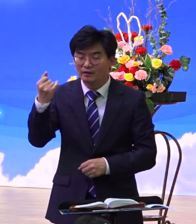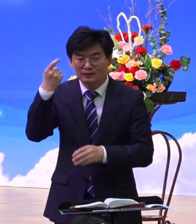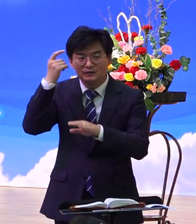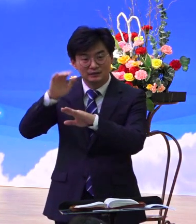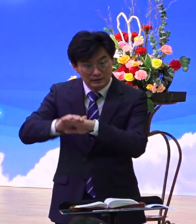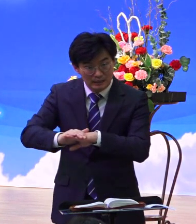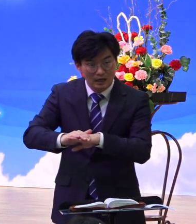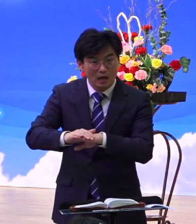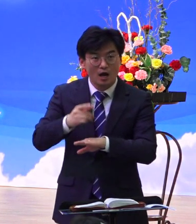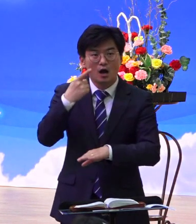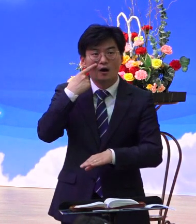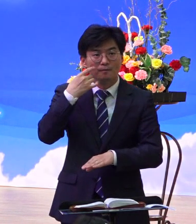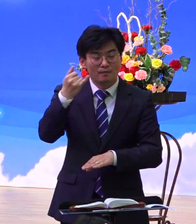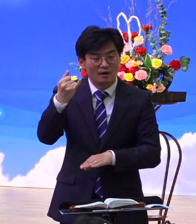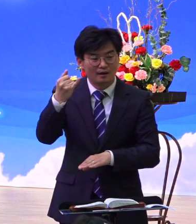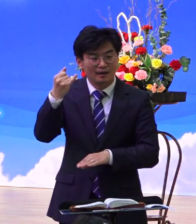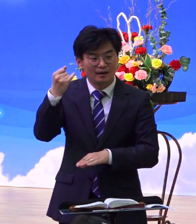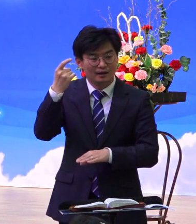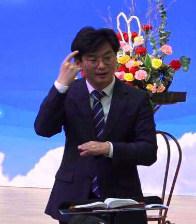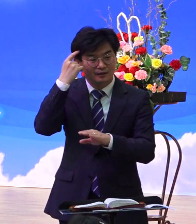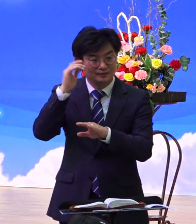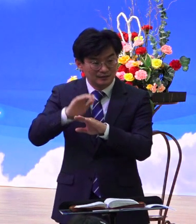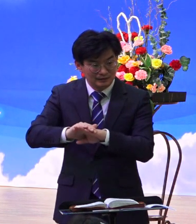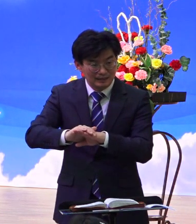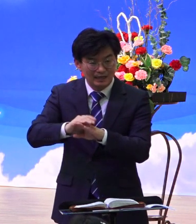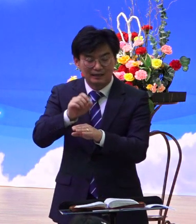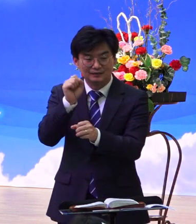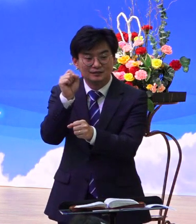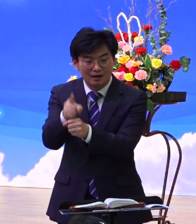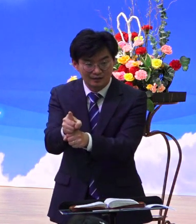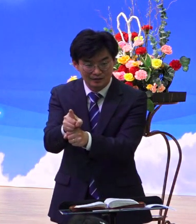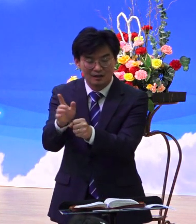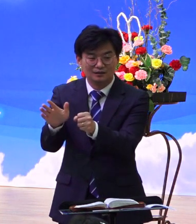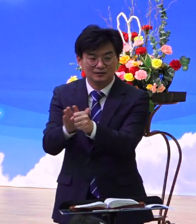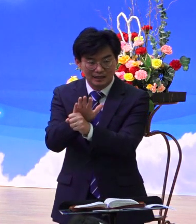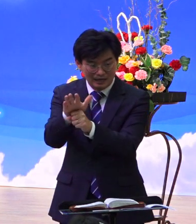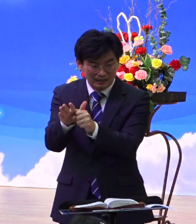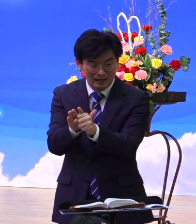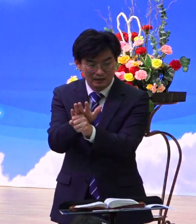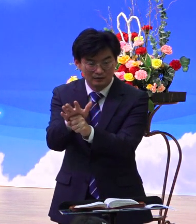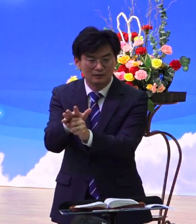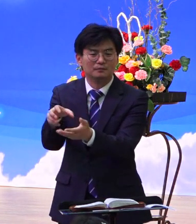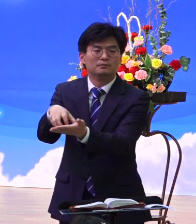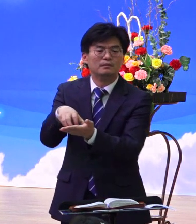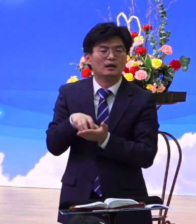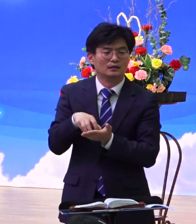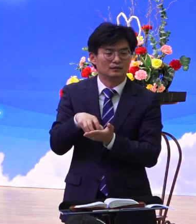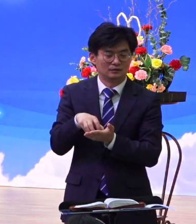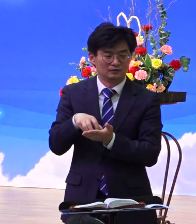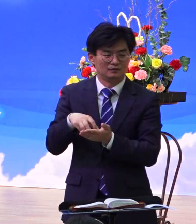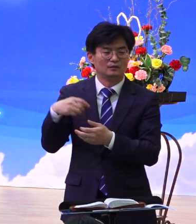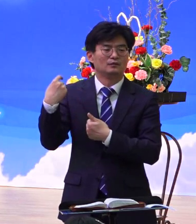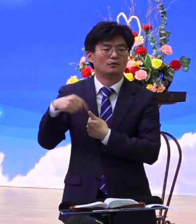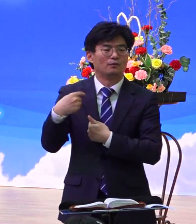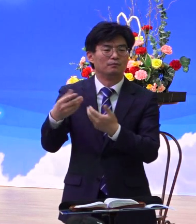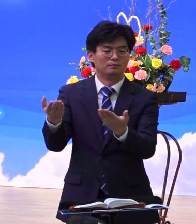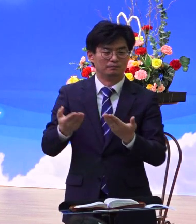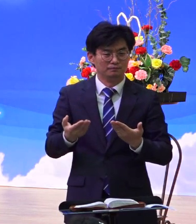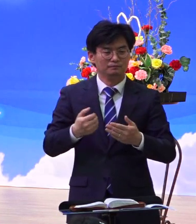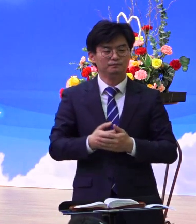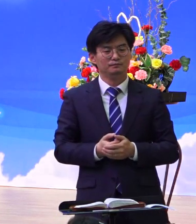성품, 어머니의 신앙, 어머니의 사랑, 이것이 링컨이 받은 최고의 교육이었습니다. 링컨의 어머니는